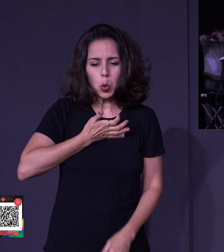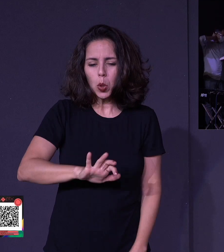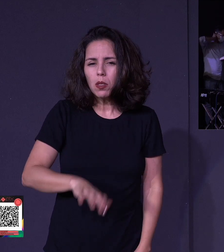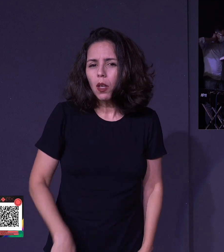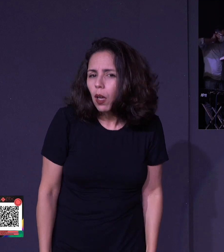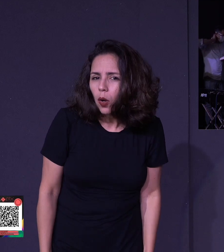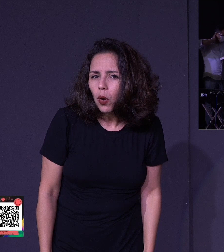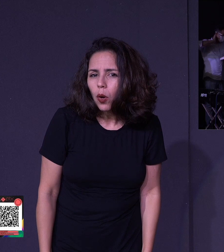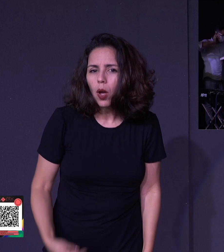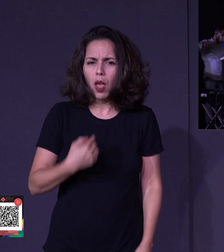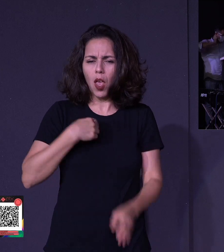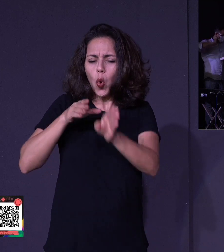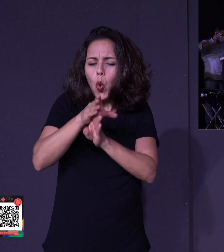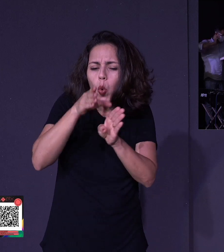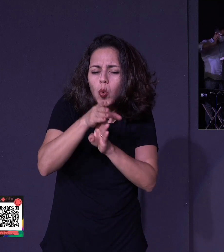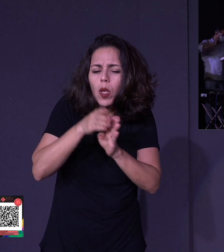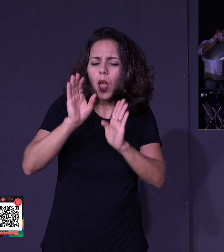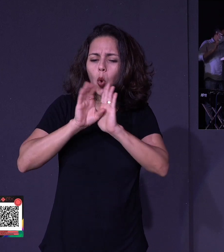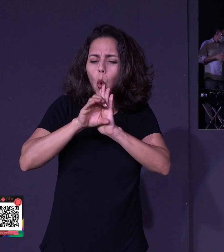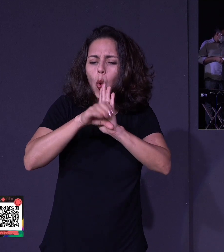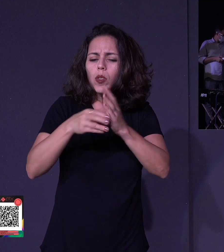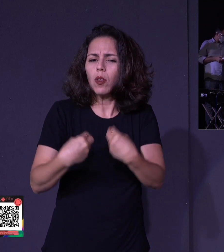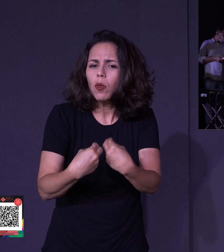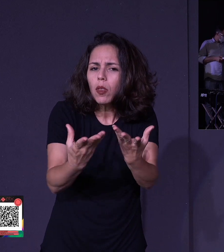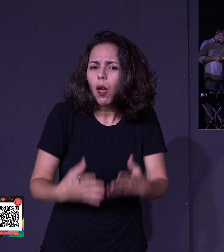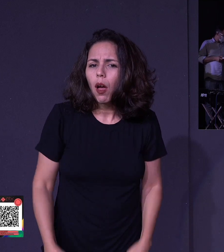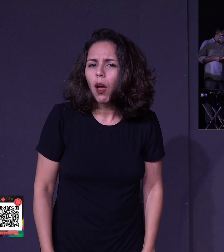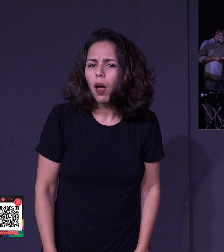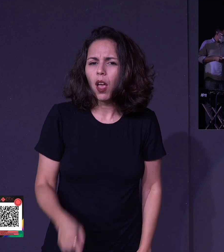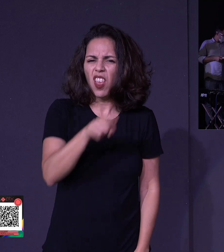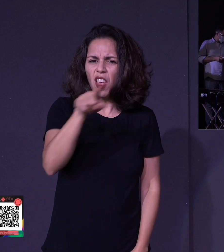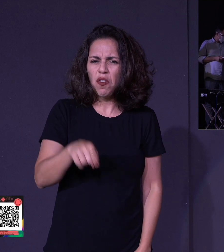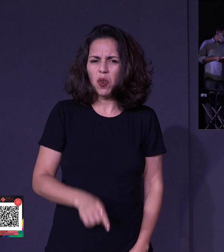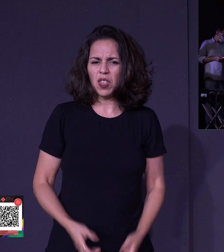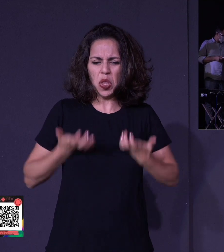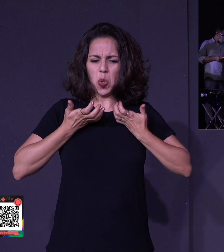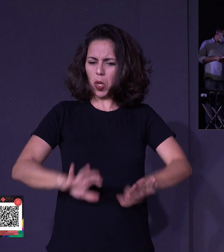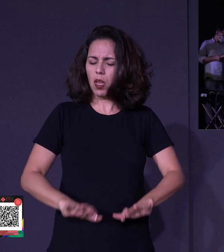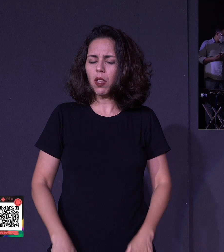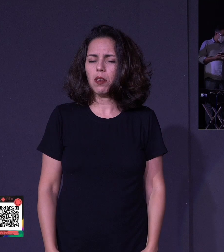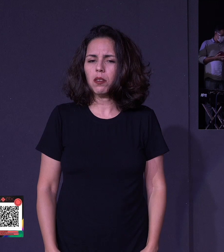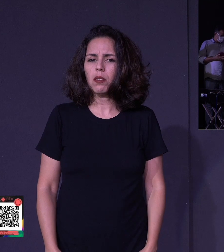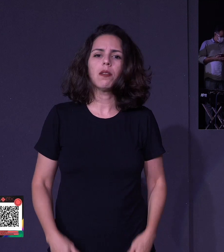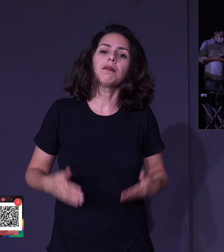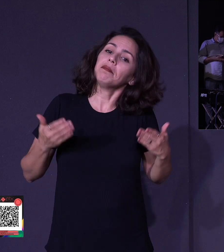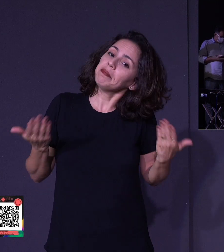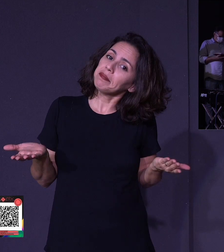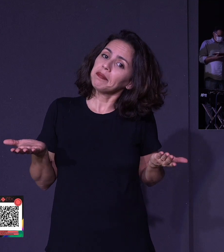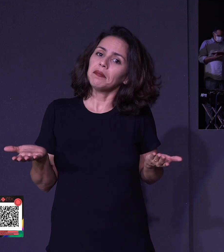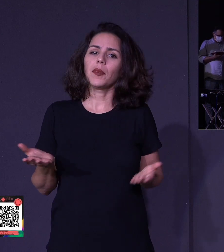advertência. Por isso, comerão do fruto da sua conduta e se fartarão das suas próprias maquinações. Pois